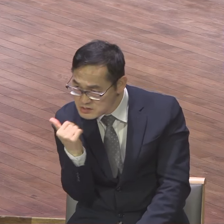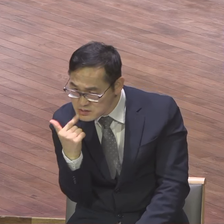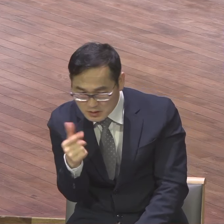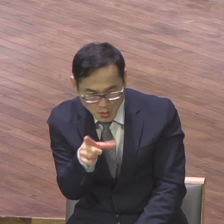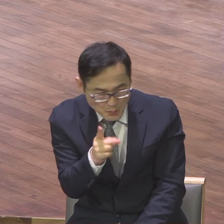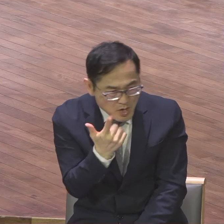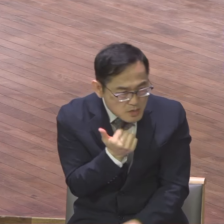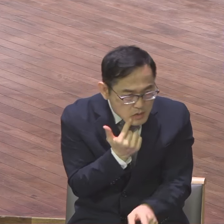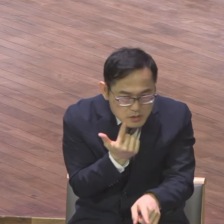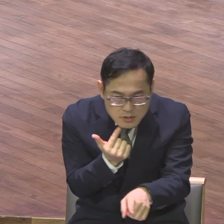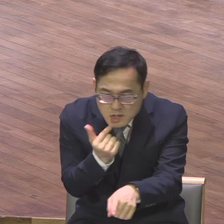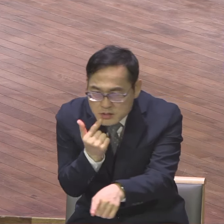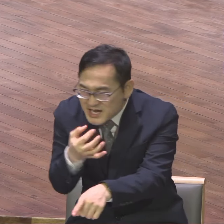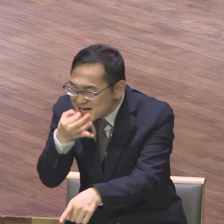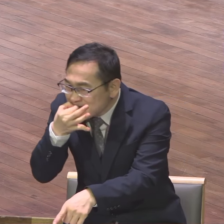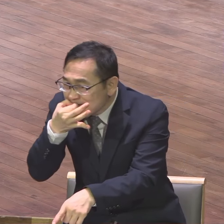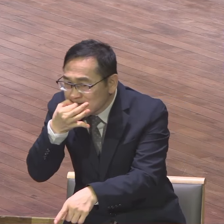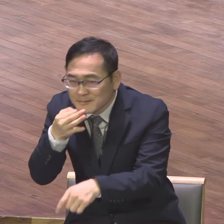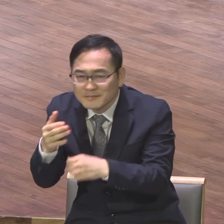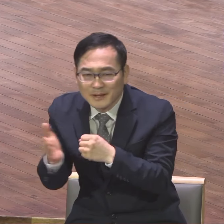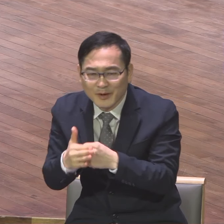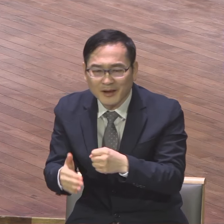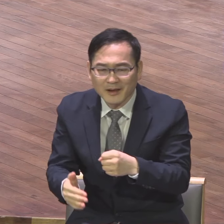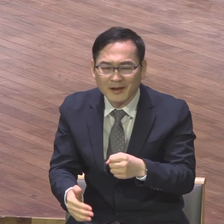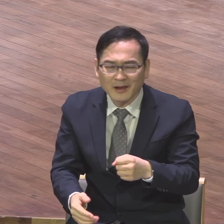그렇게 움직인다라고 그렇게